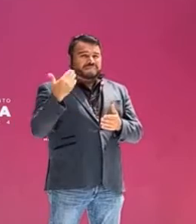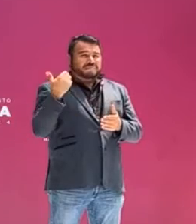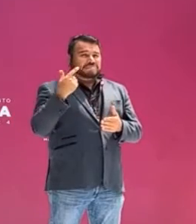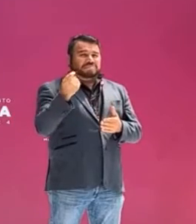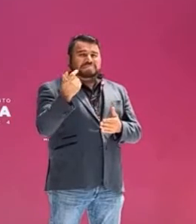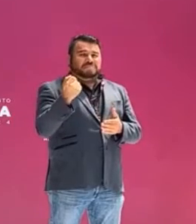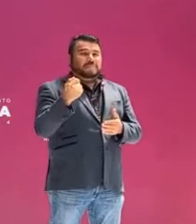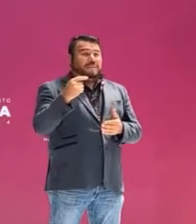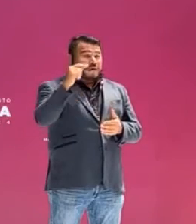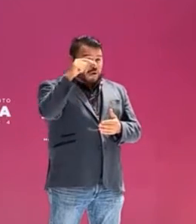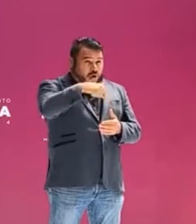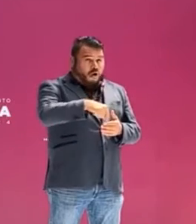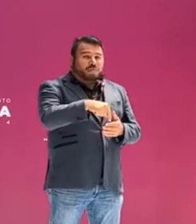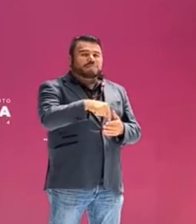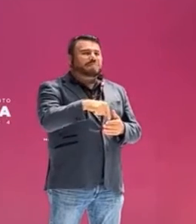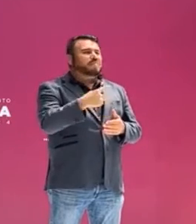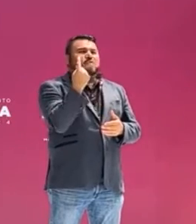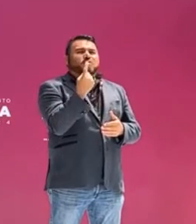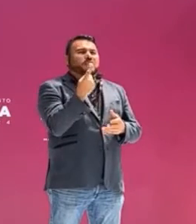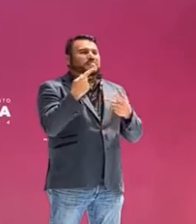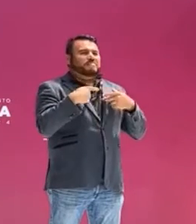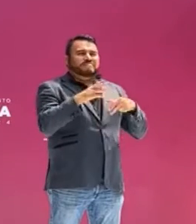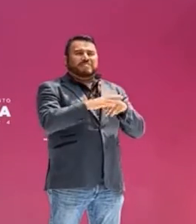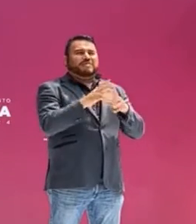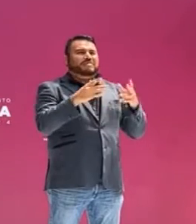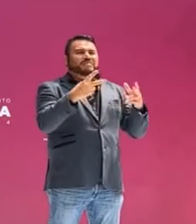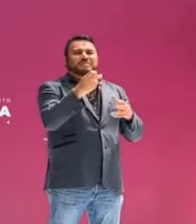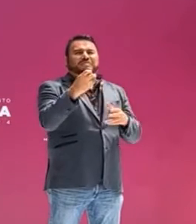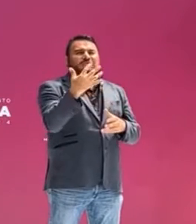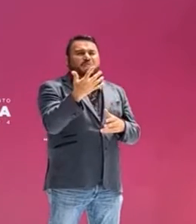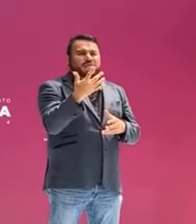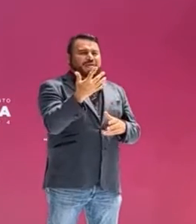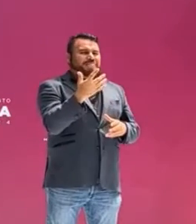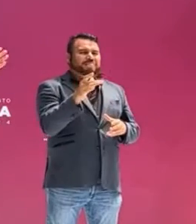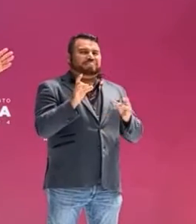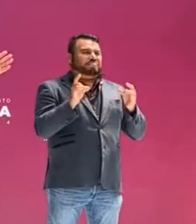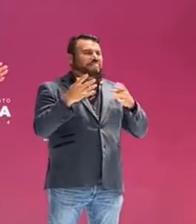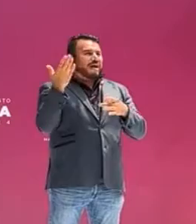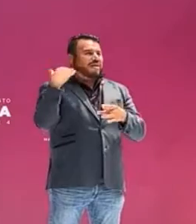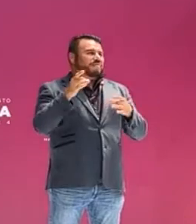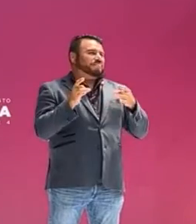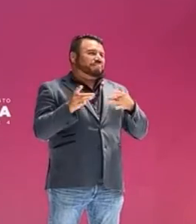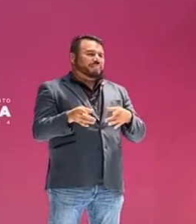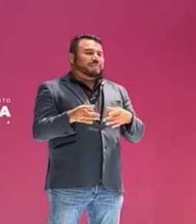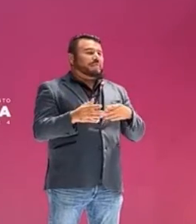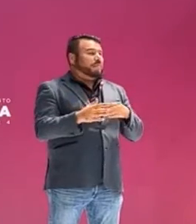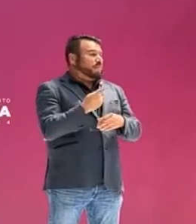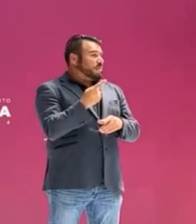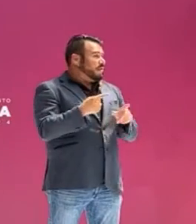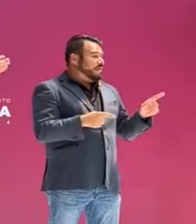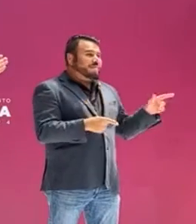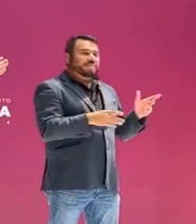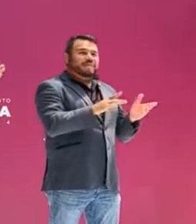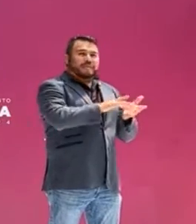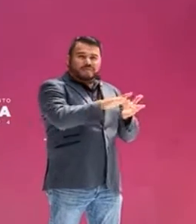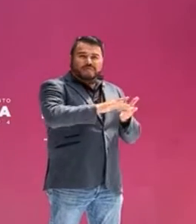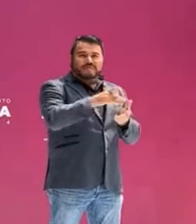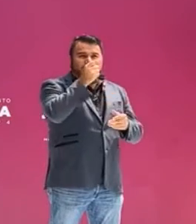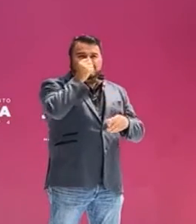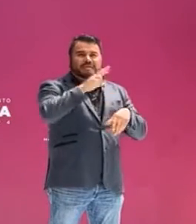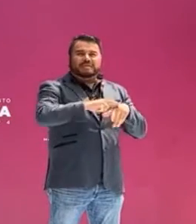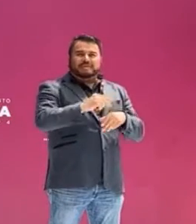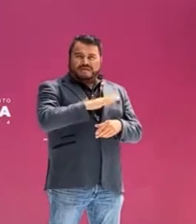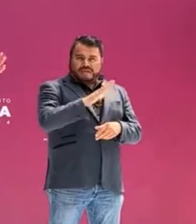solo evento, y esto es por la voluntad de todos ustedes, por el apoyo de nuestros líderes, nuestro secretario general,